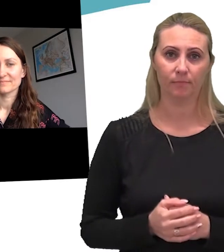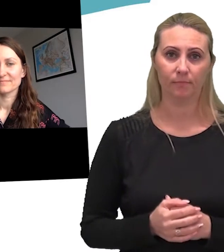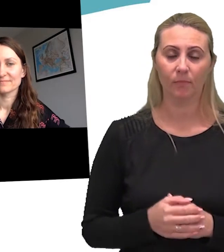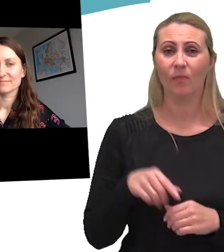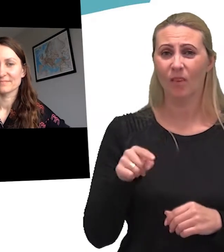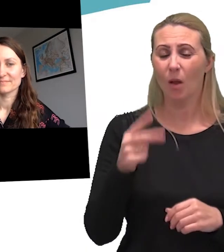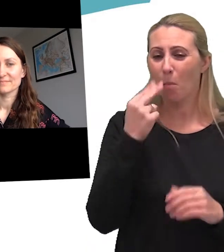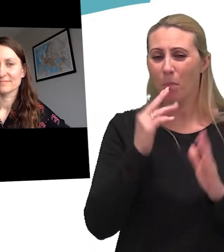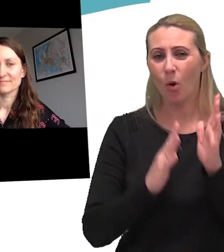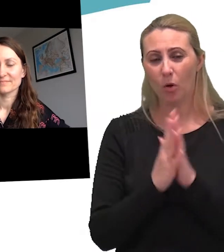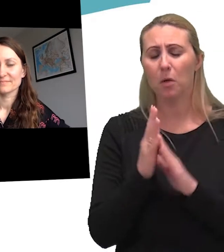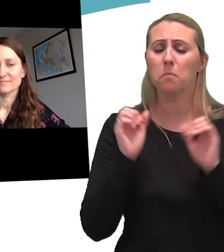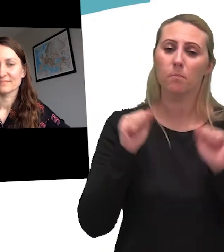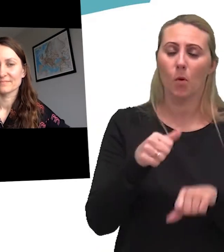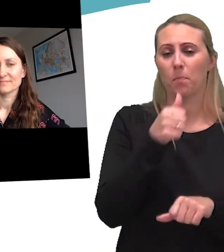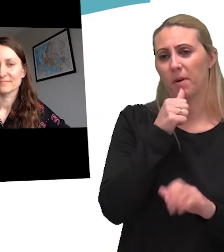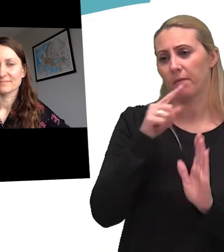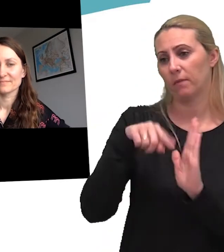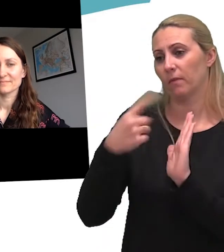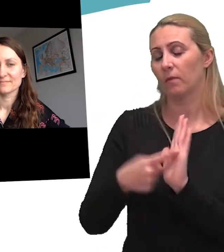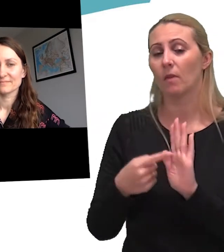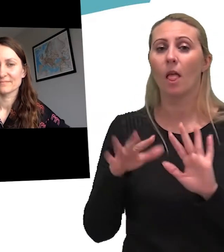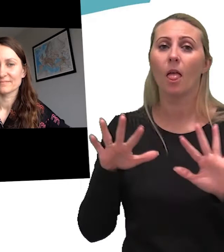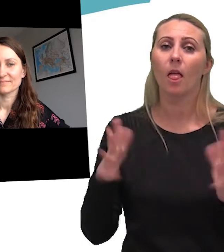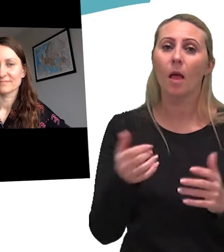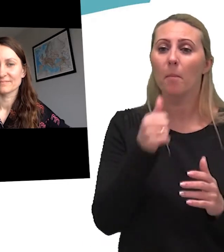Tai tų paauglių galima paklausti, tai ką